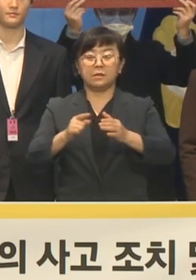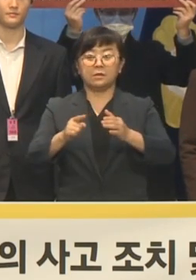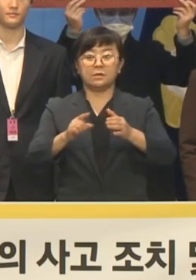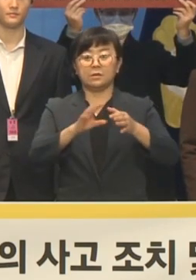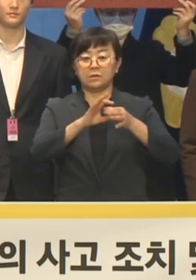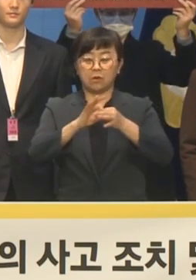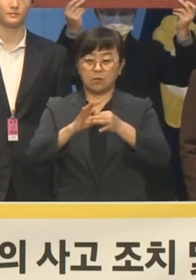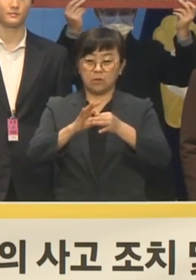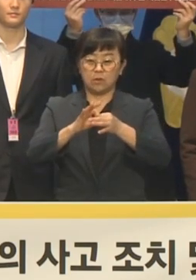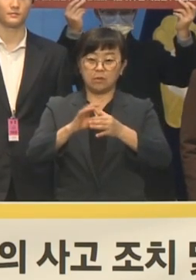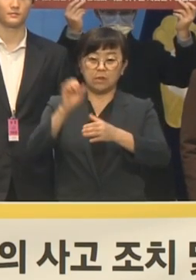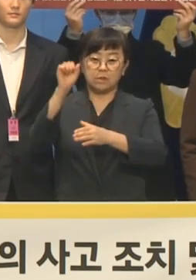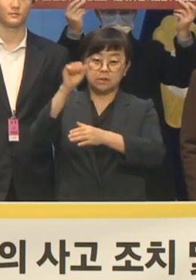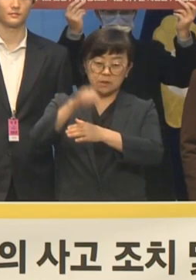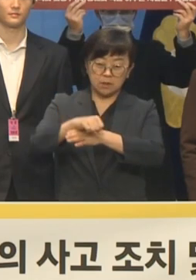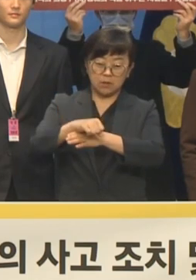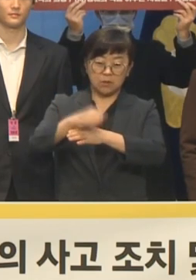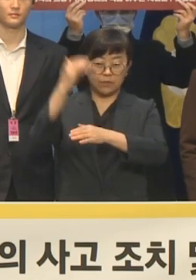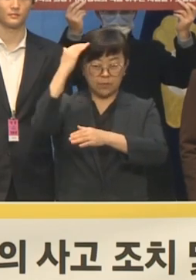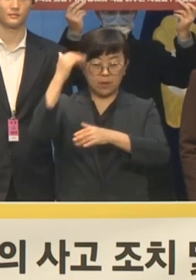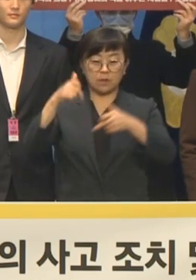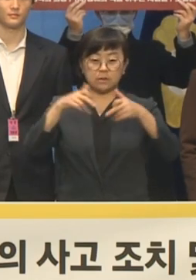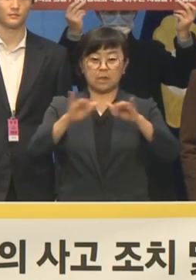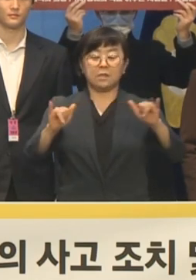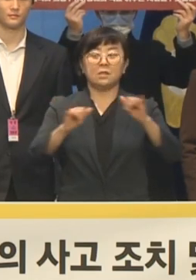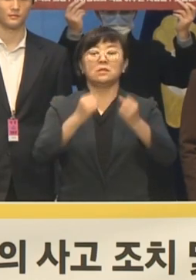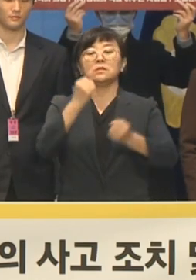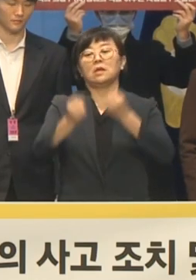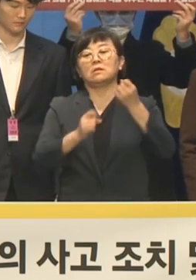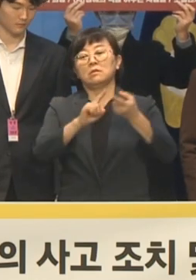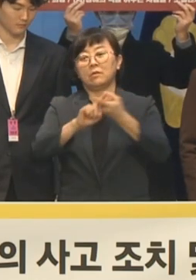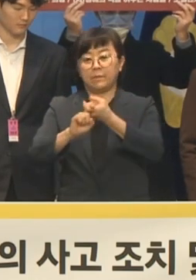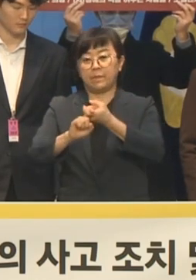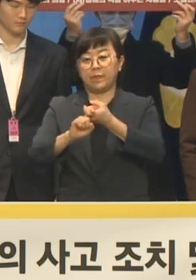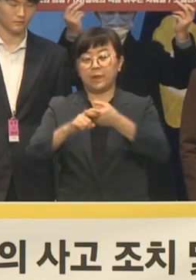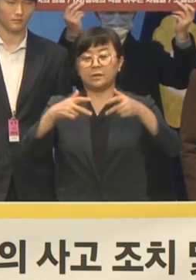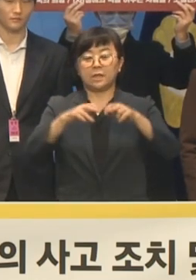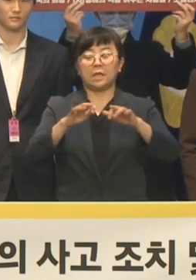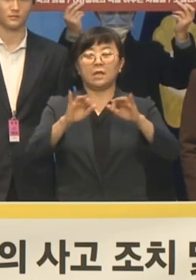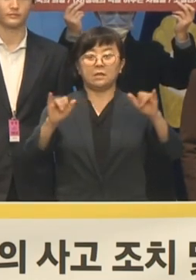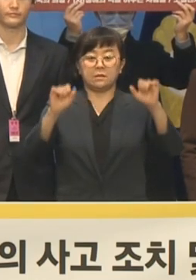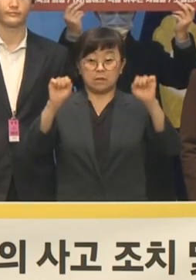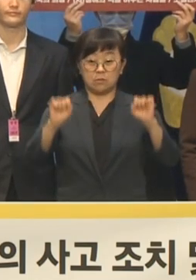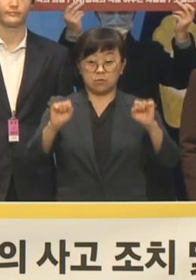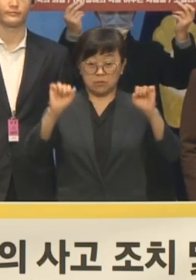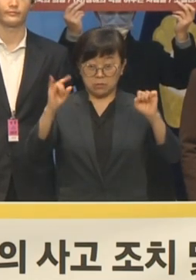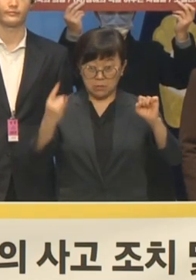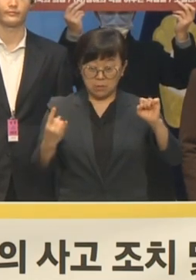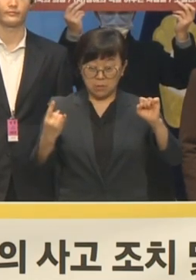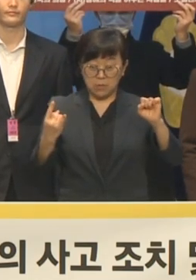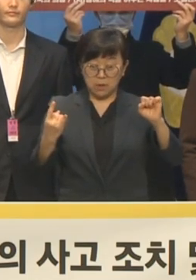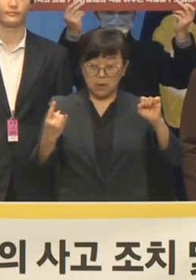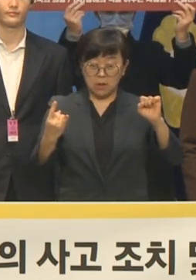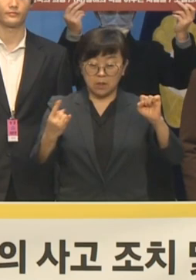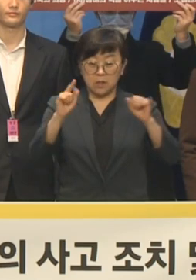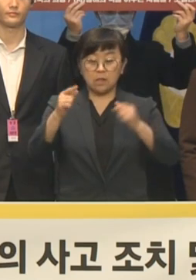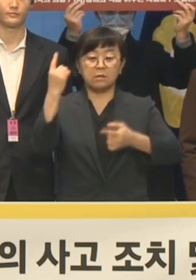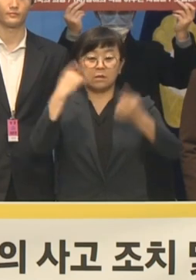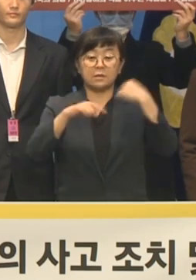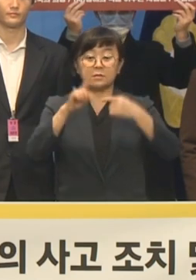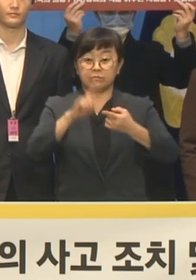연결하고 승인했던 대한장애인 사이클 연맹과 대한장애인 체육회는 사고로 인한